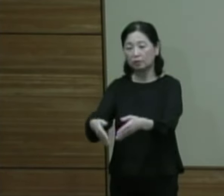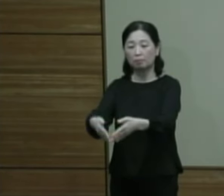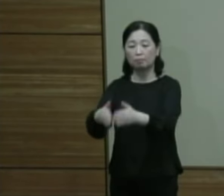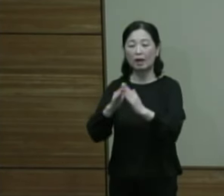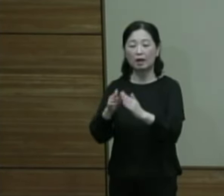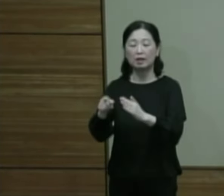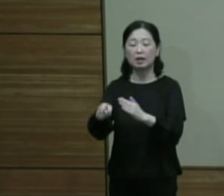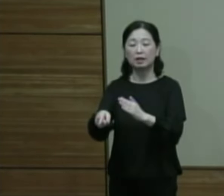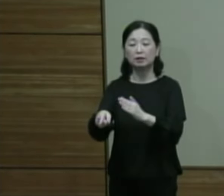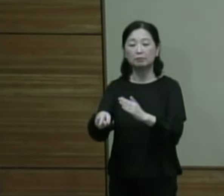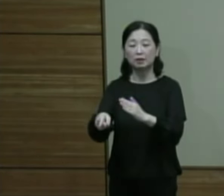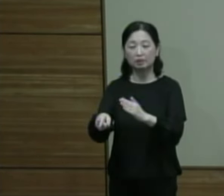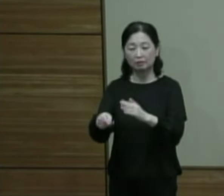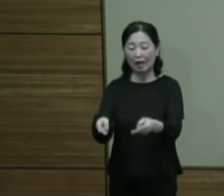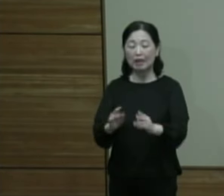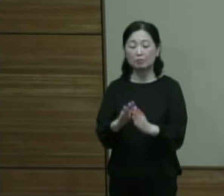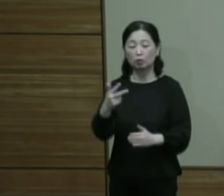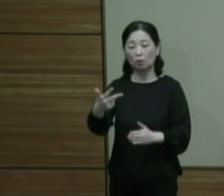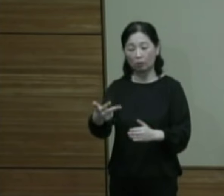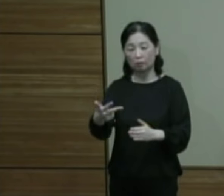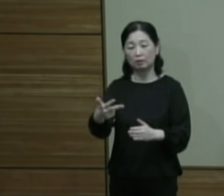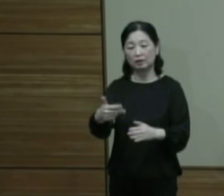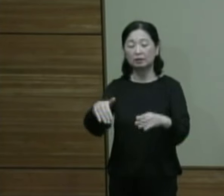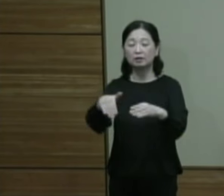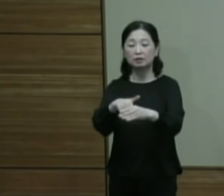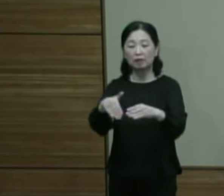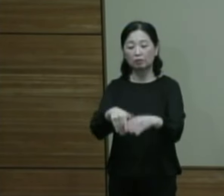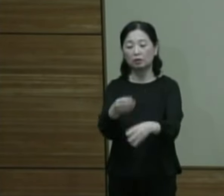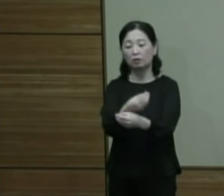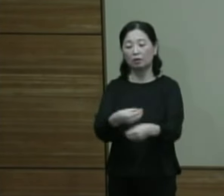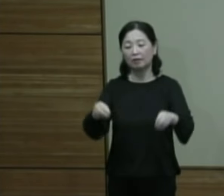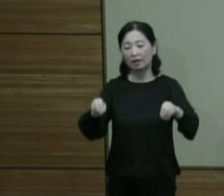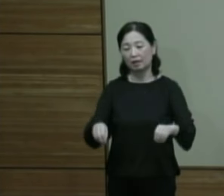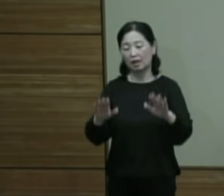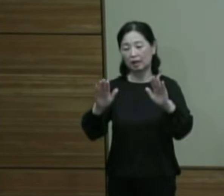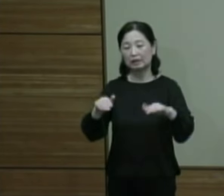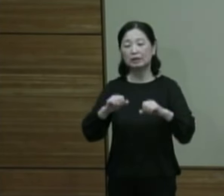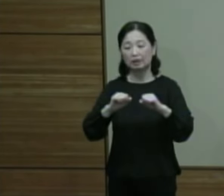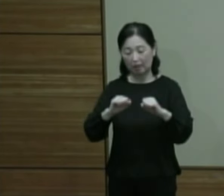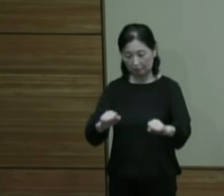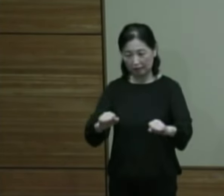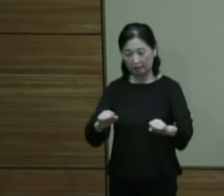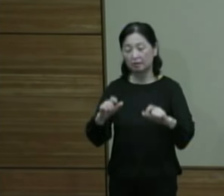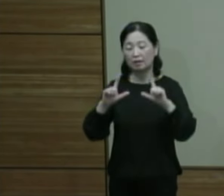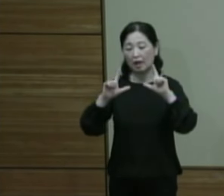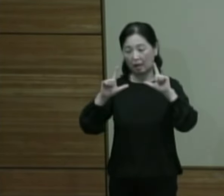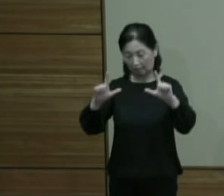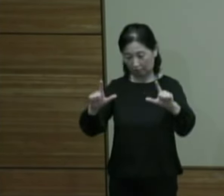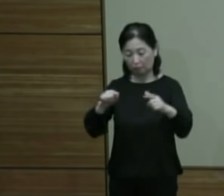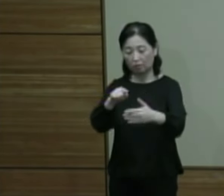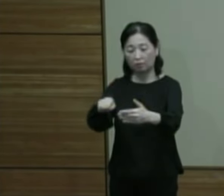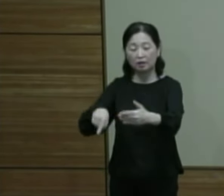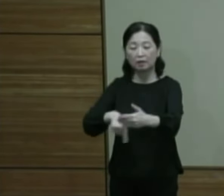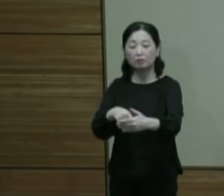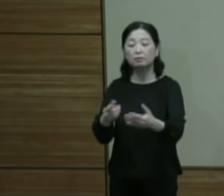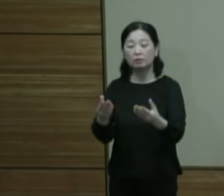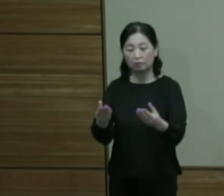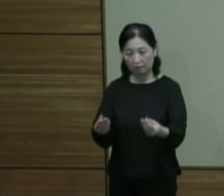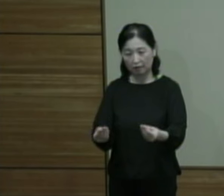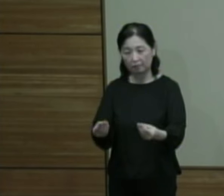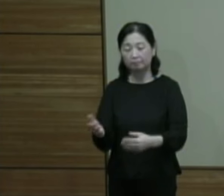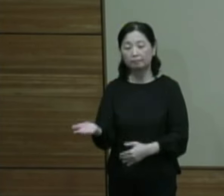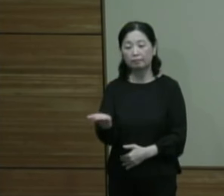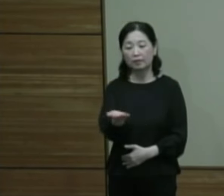橋本市役所で提携式を行います。以上が発表事項であります。それ